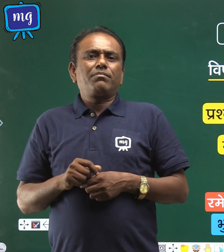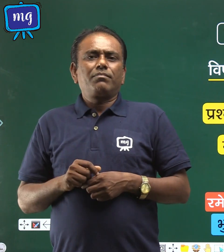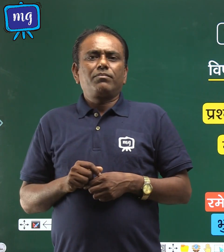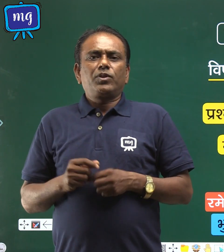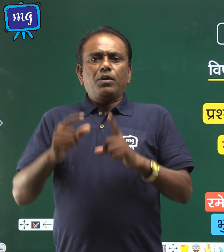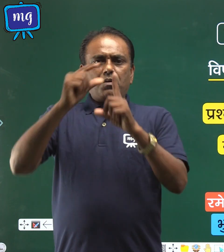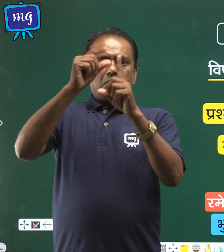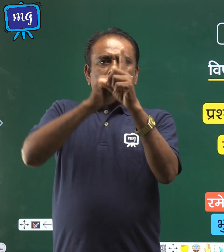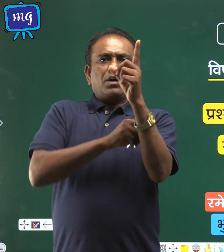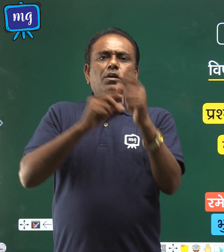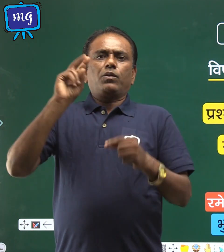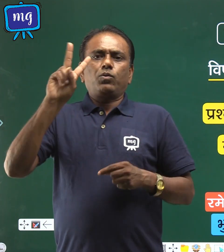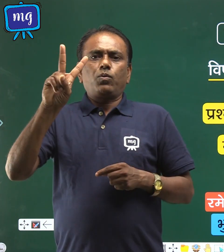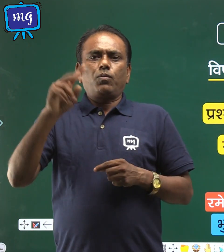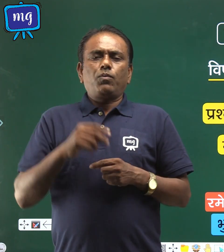भाग 2